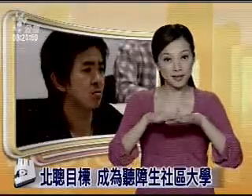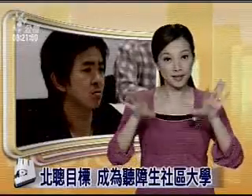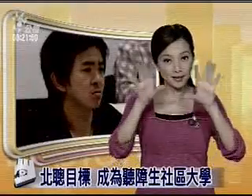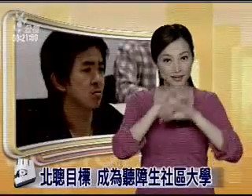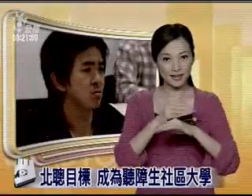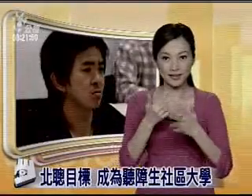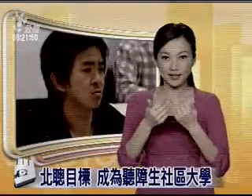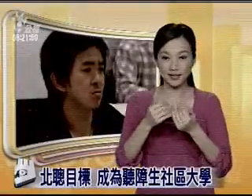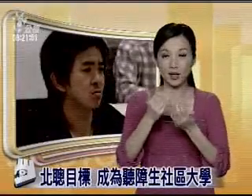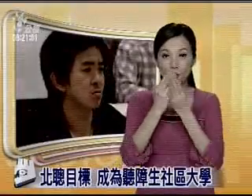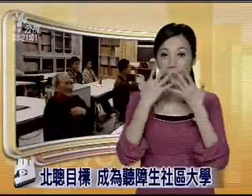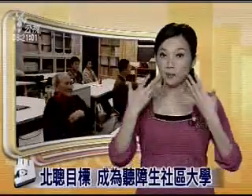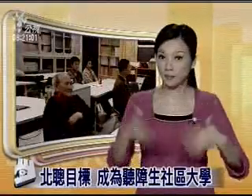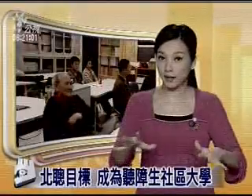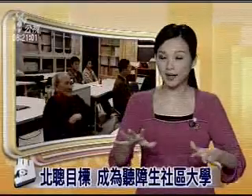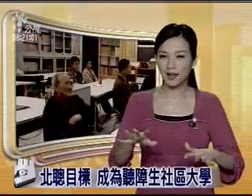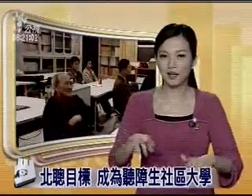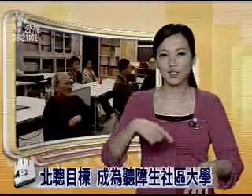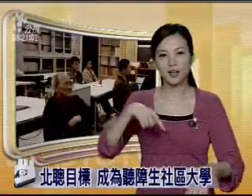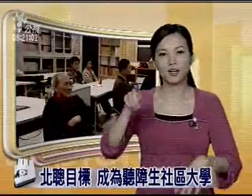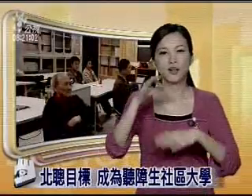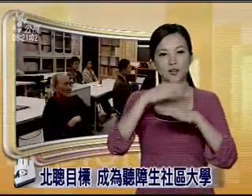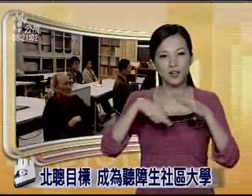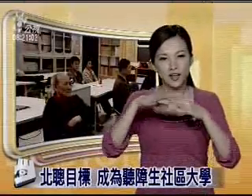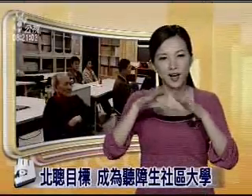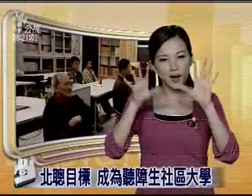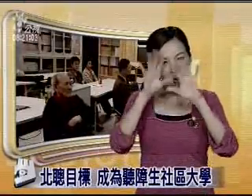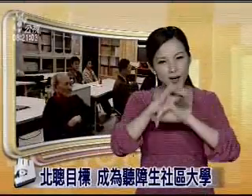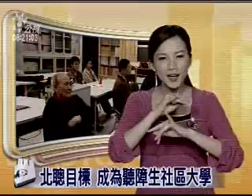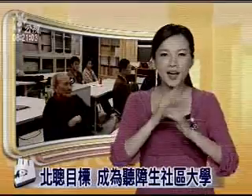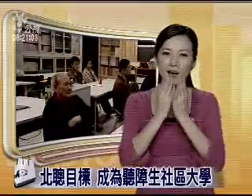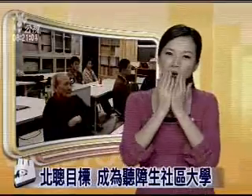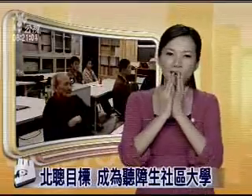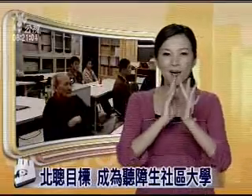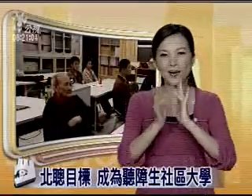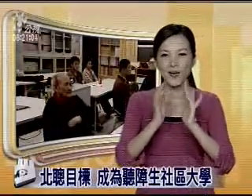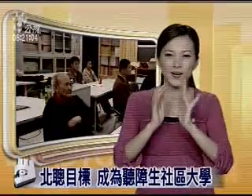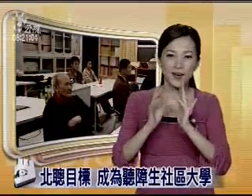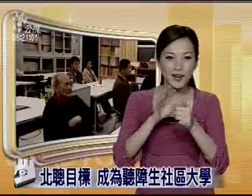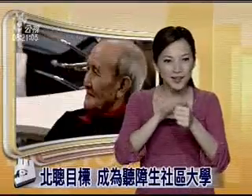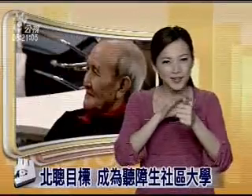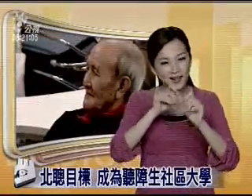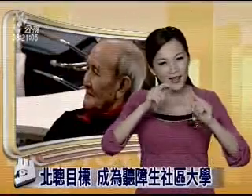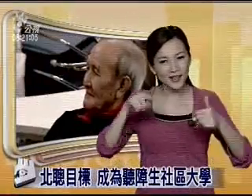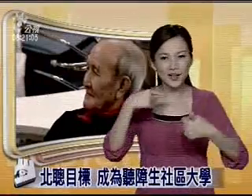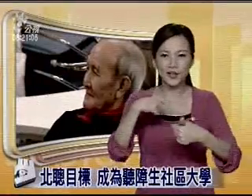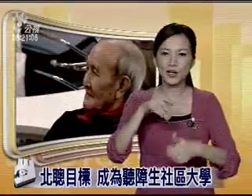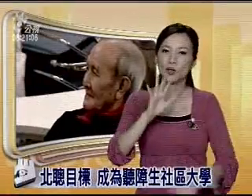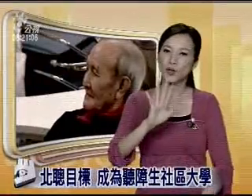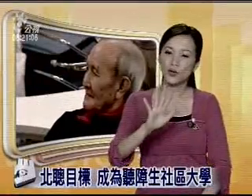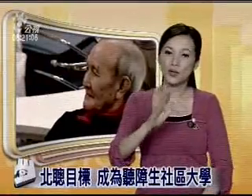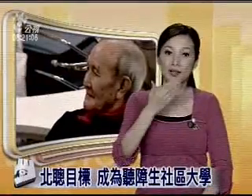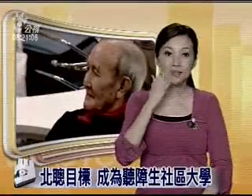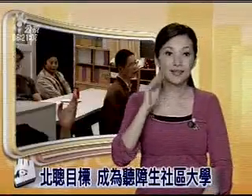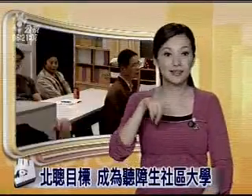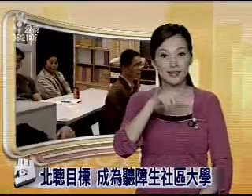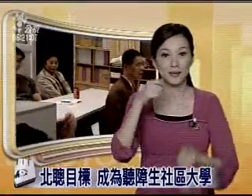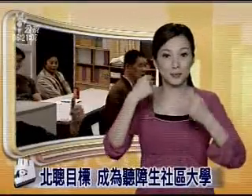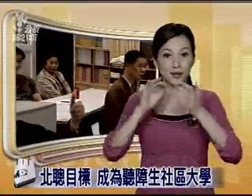生们下课了，晚上的校园还是非常的热闹，各种课程在这里展开，不仅为毕业的